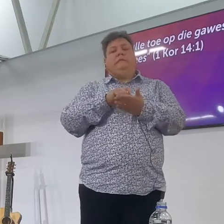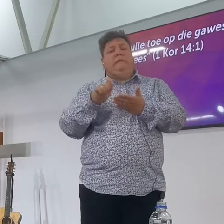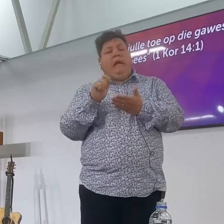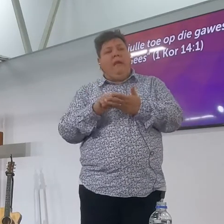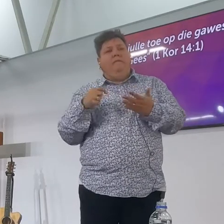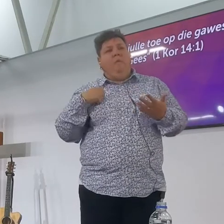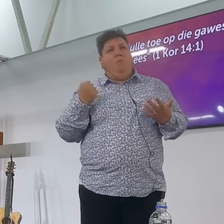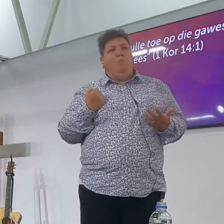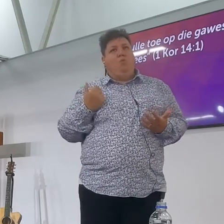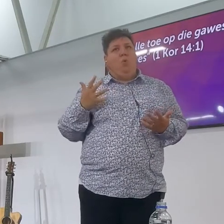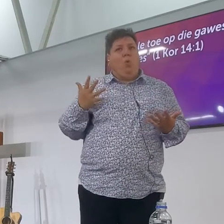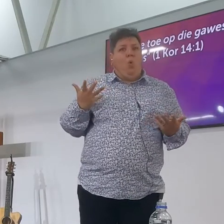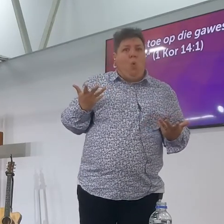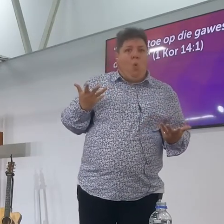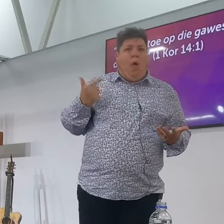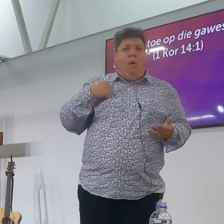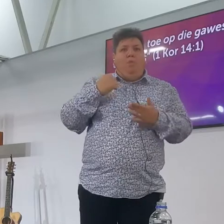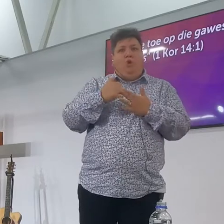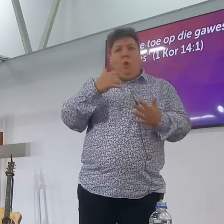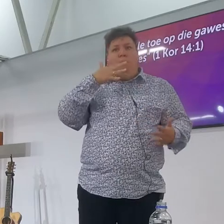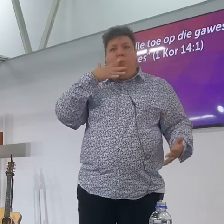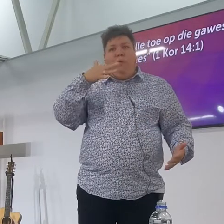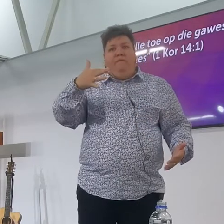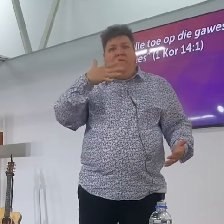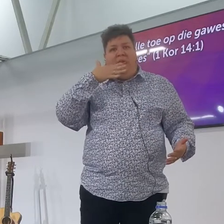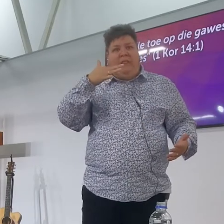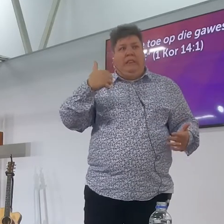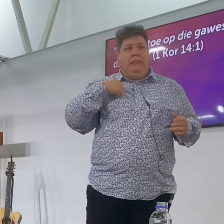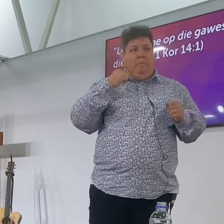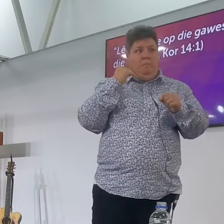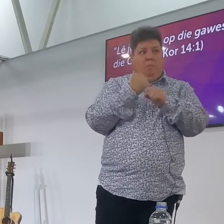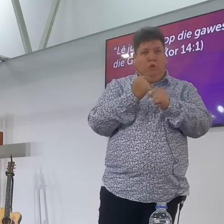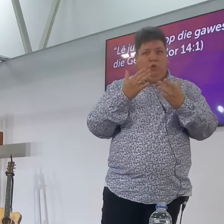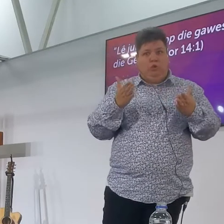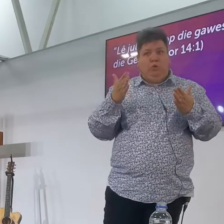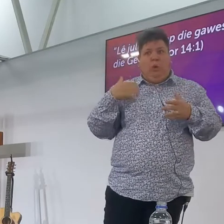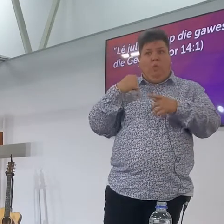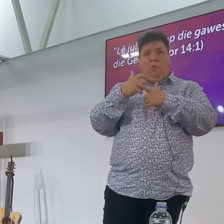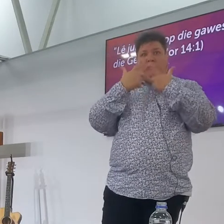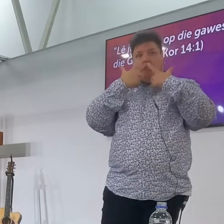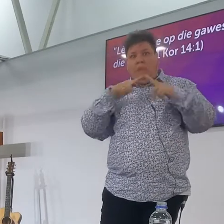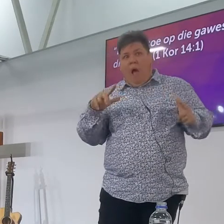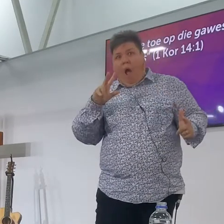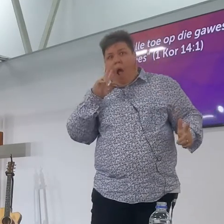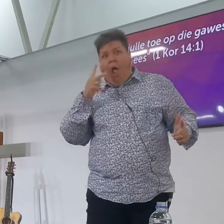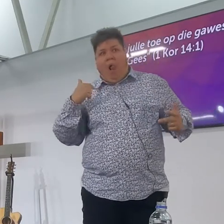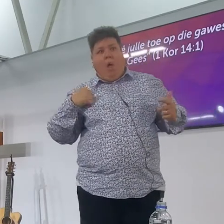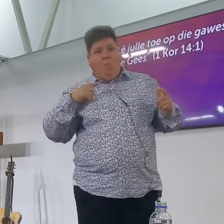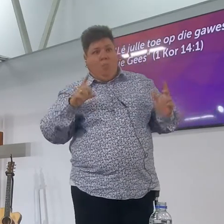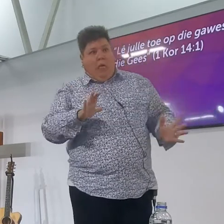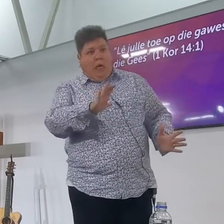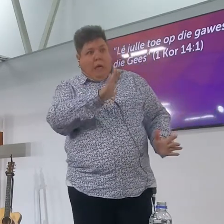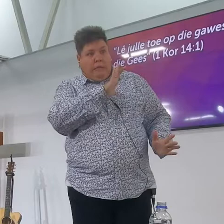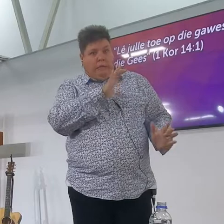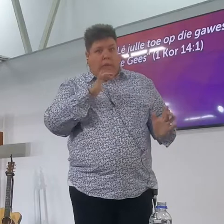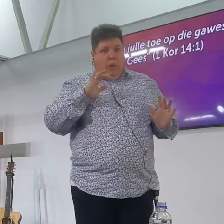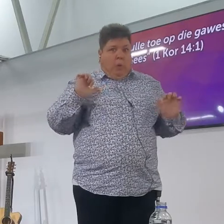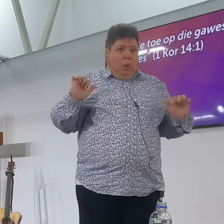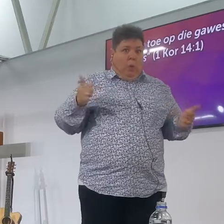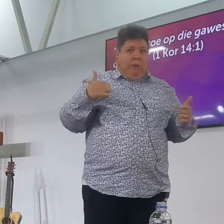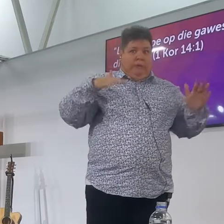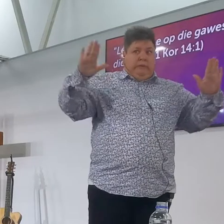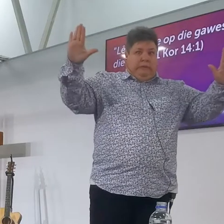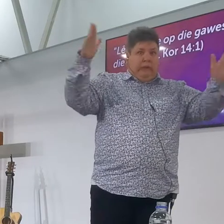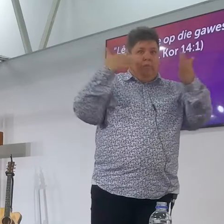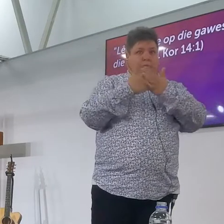sê, alright, almal wat die gawe van profesie het, staan op, julle kom staan hier. Nou gaan julle profeteer. Ras, nou is julle klaar, nou sit julle, almal wat genesing doen, kom staan julle op. Waar is die